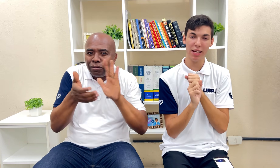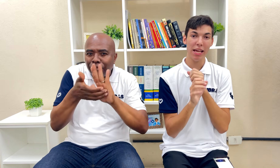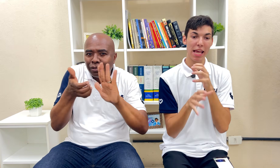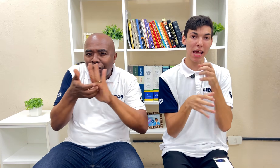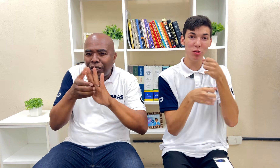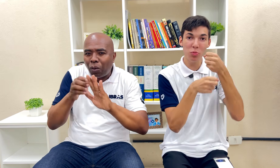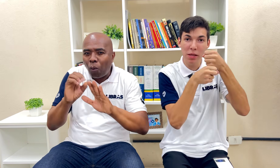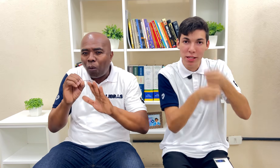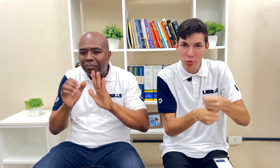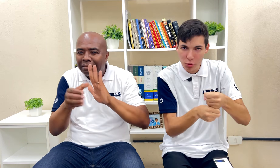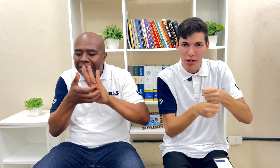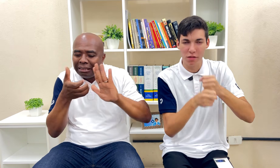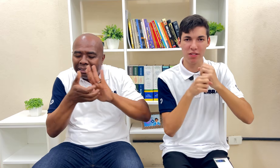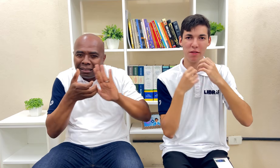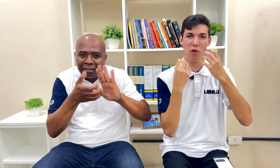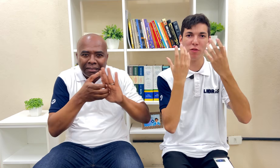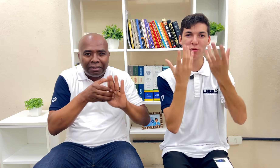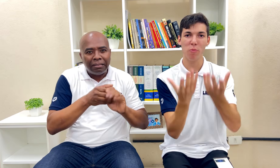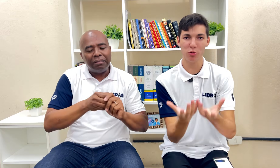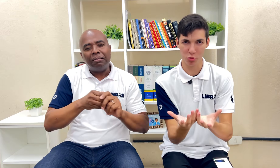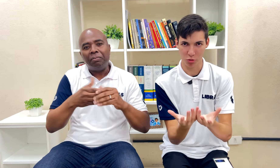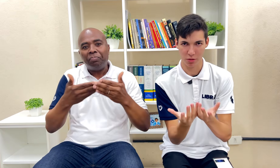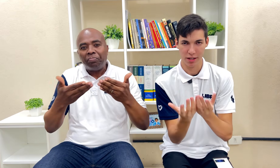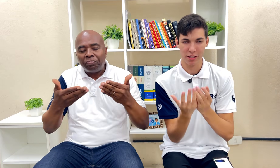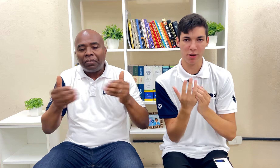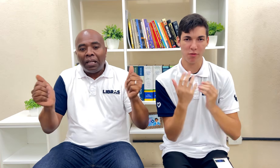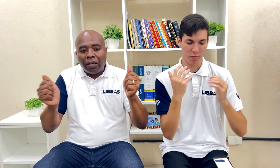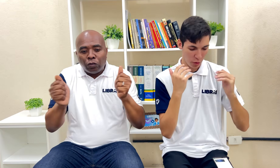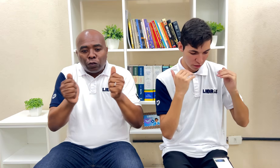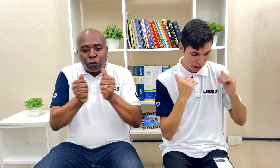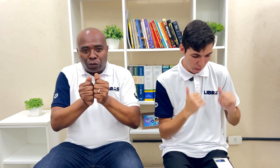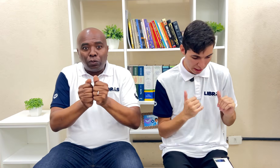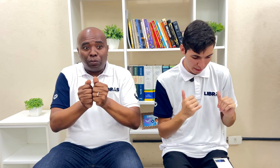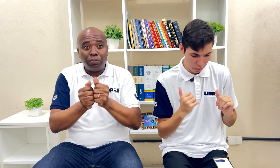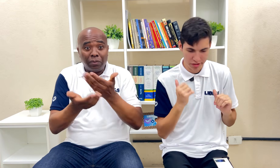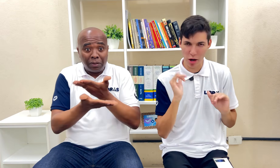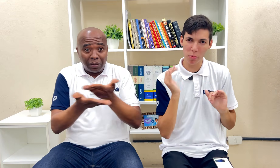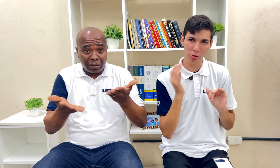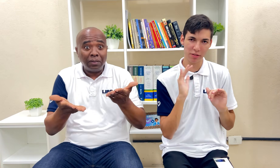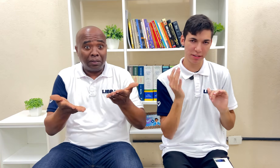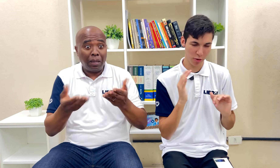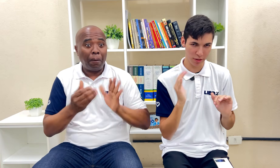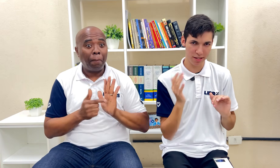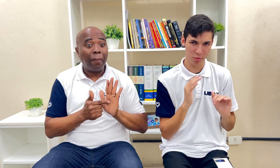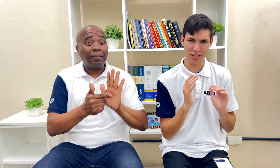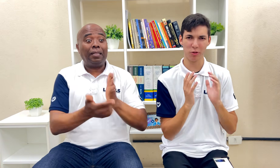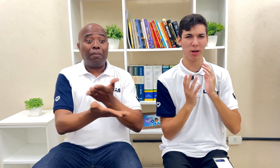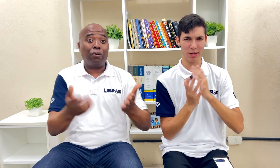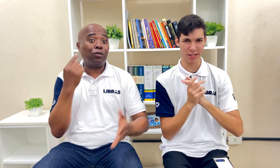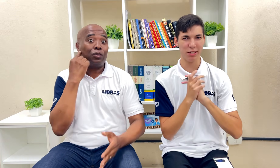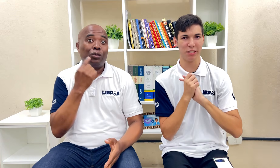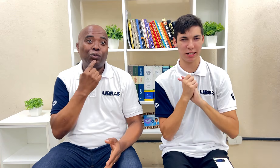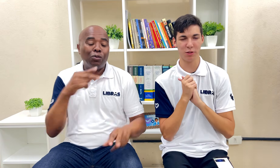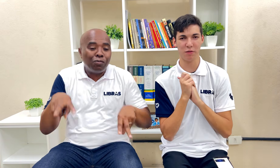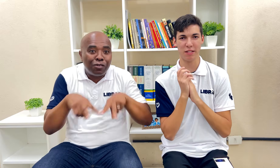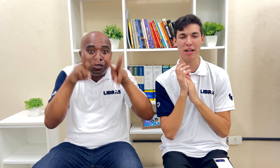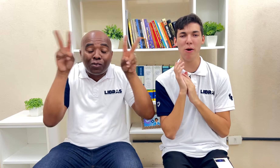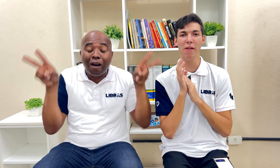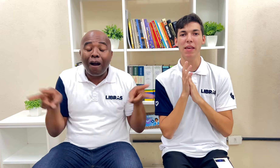E resumindo, você levar o visual para o surdo. Então, vou dar o play na música, é 1 minuto e 38 dessa música que toca bastante na Igreja Universal, e